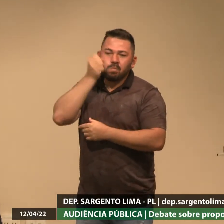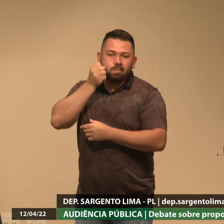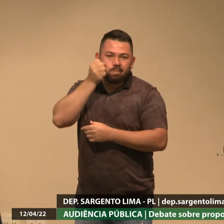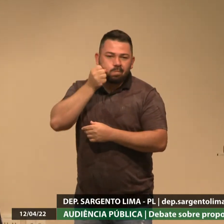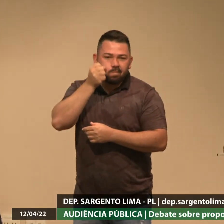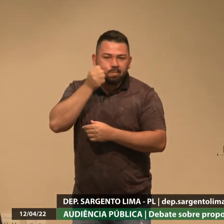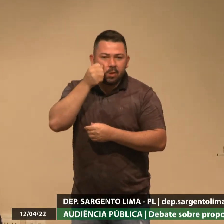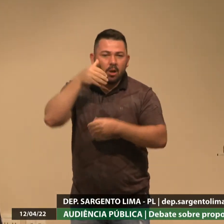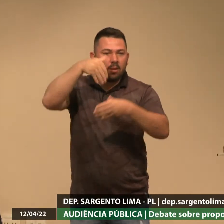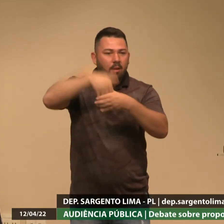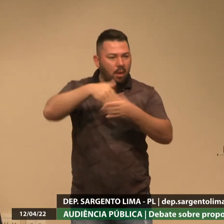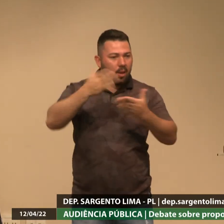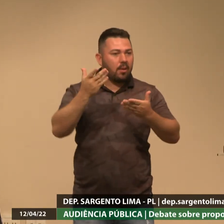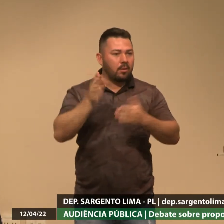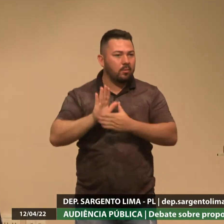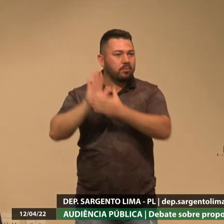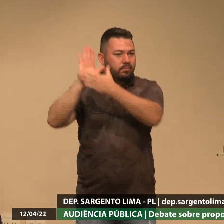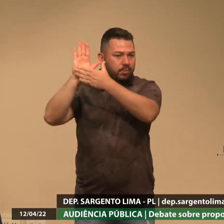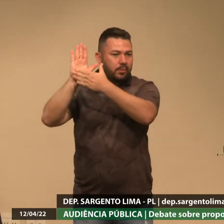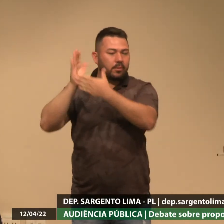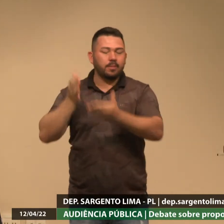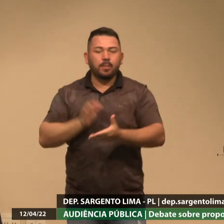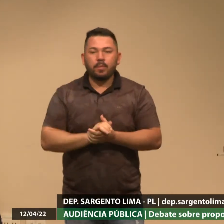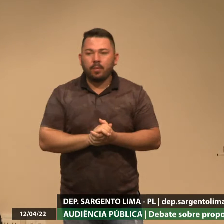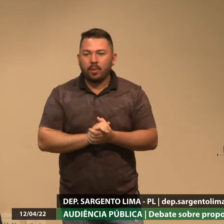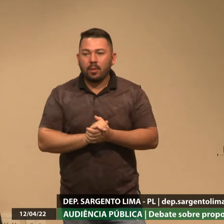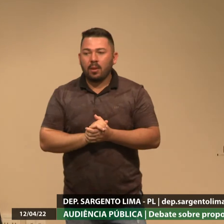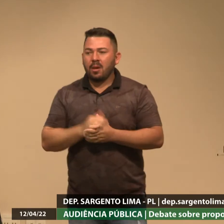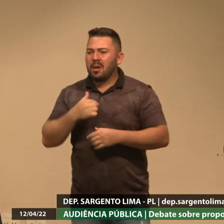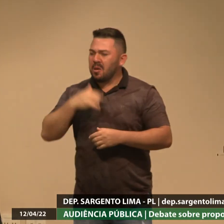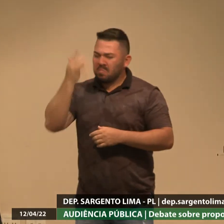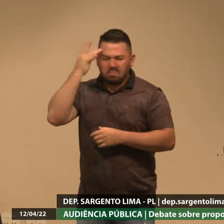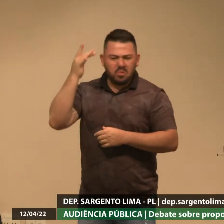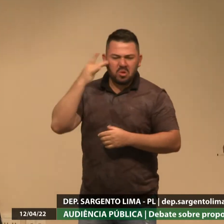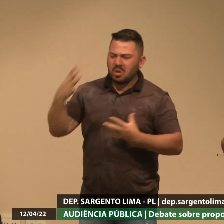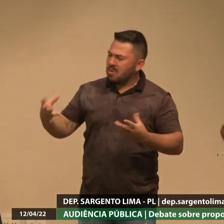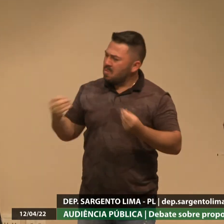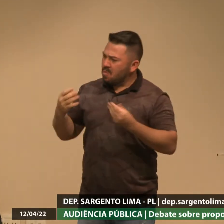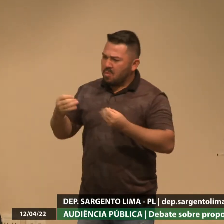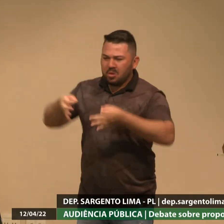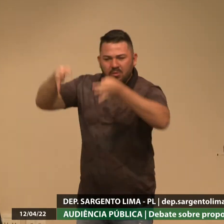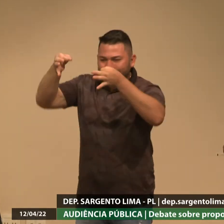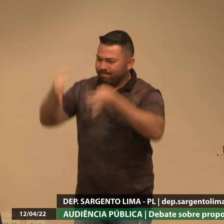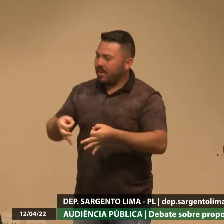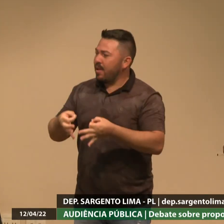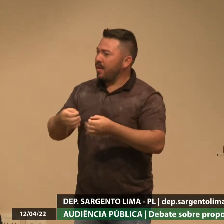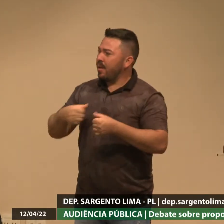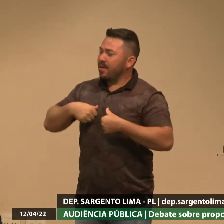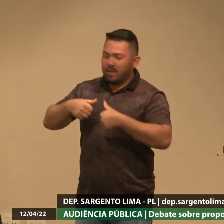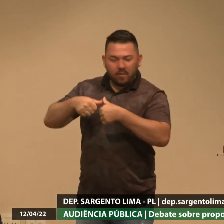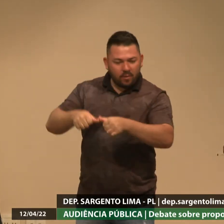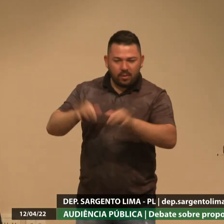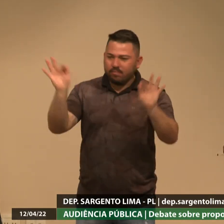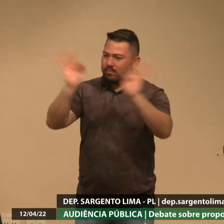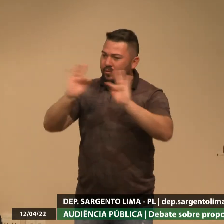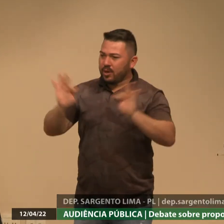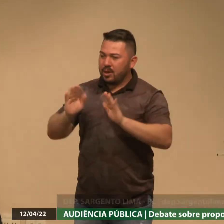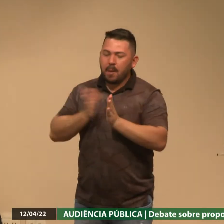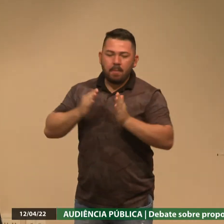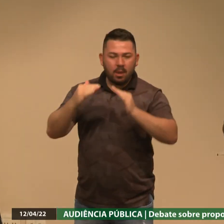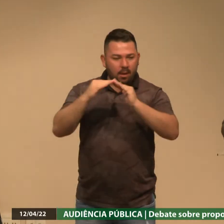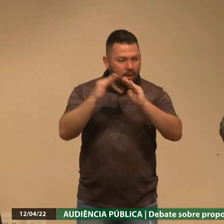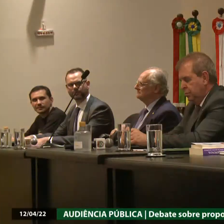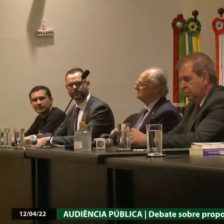disposição para concorrer ao Senado pelo Estado de Santa Catarina achei muito issimo justo e fiquei feliz e toda a minha casa também